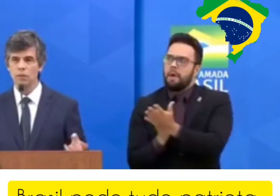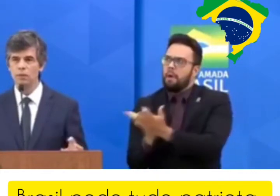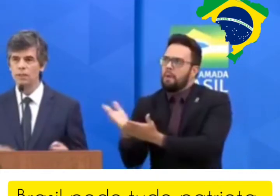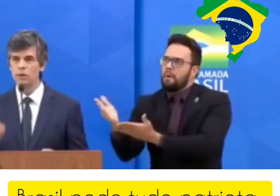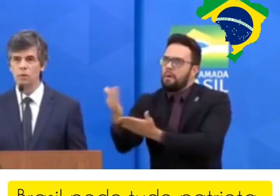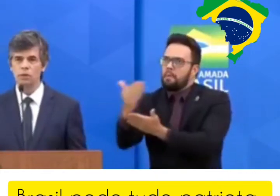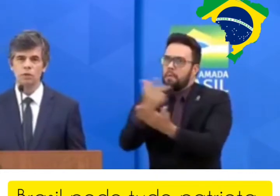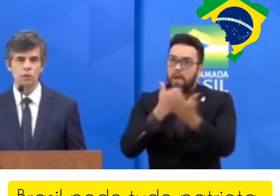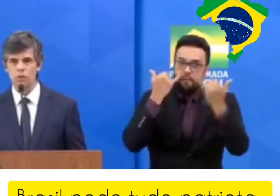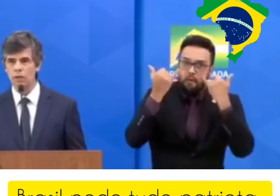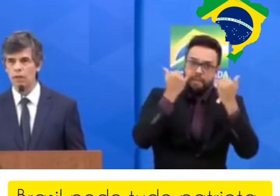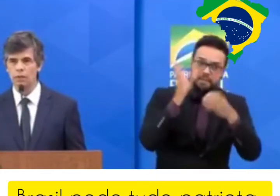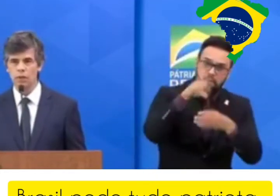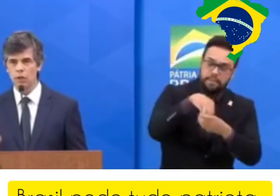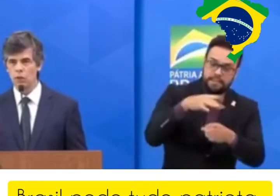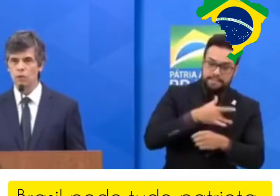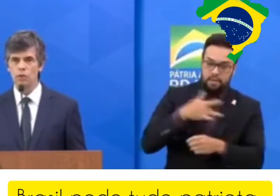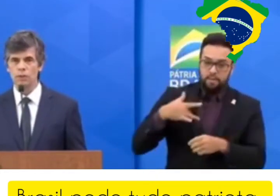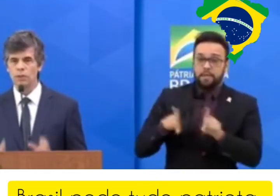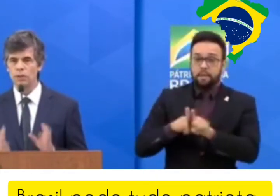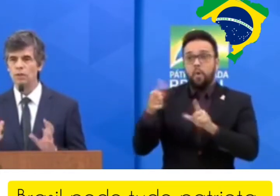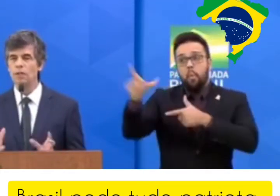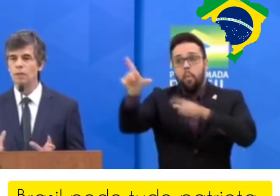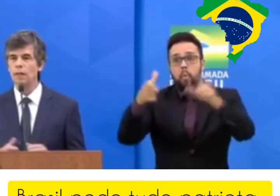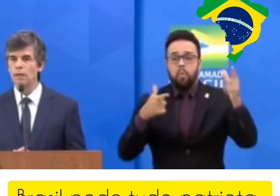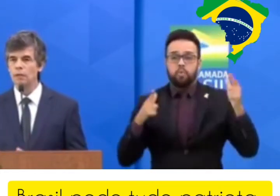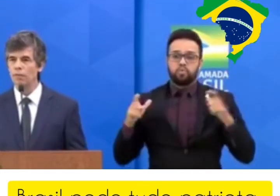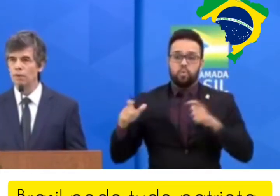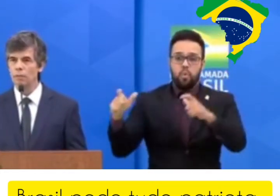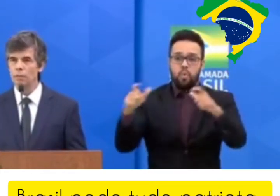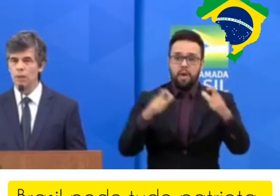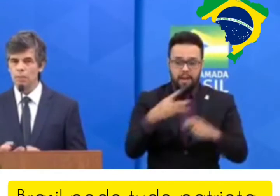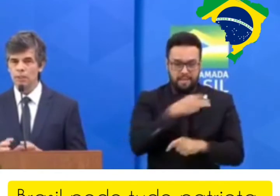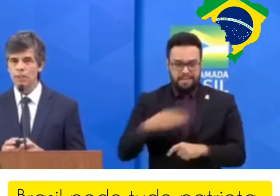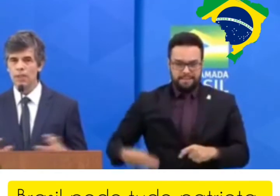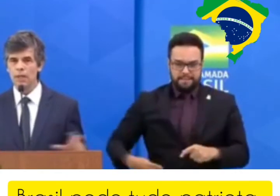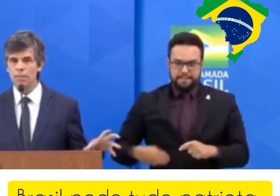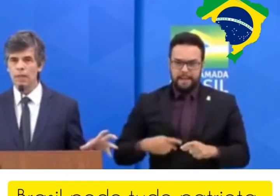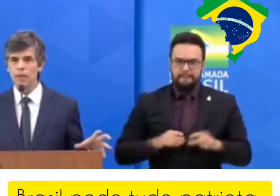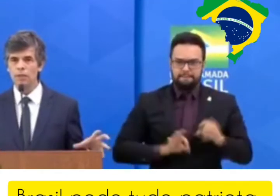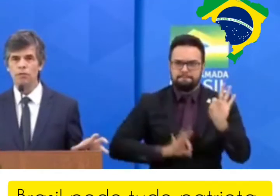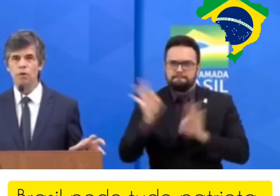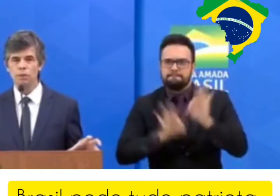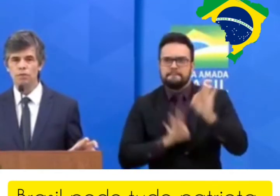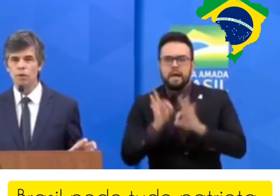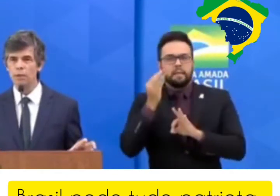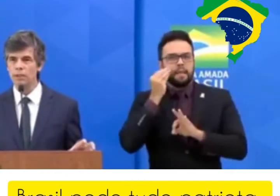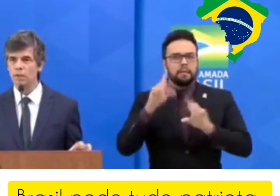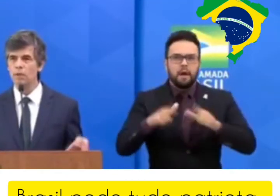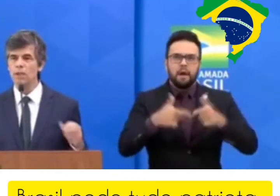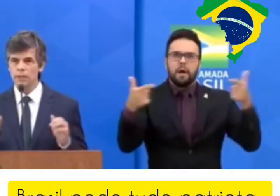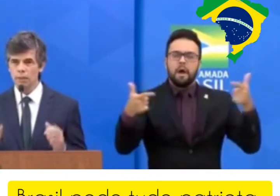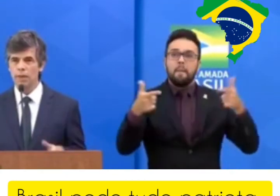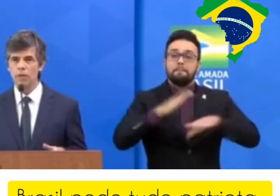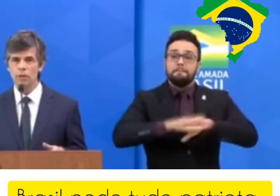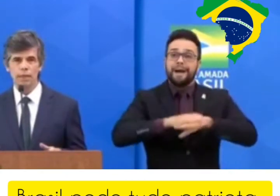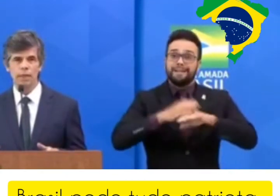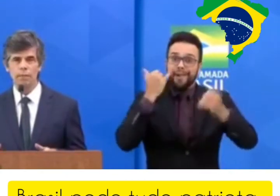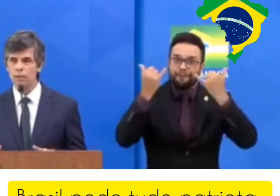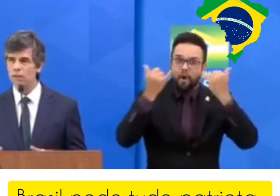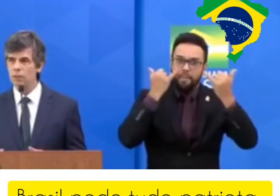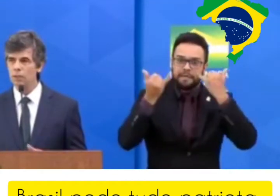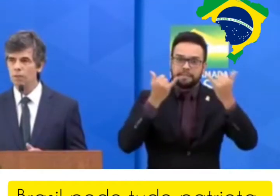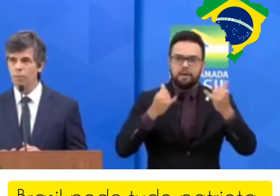tem de informação na saúde, em outros lugares, em outros ministérios, trabalhar isso de uma forma para a gente tentar ampliar esse volume de informação, trabalhar